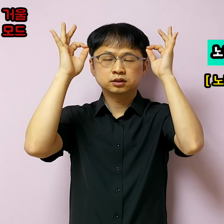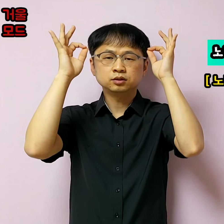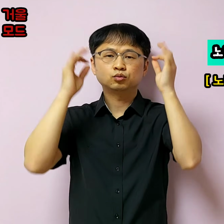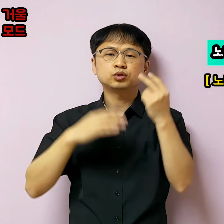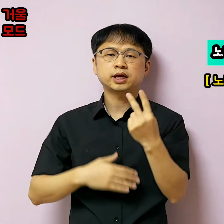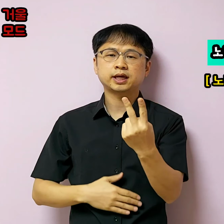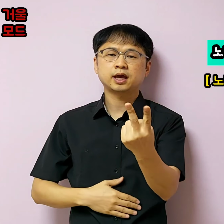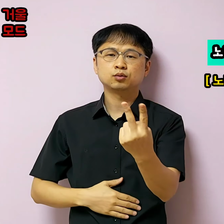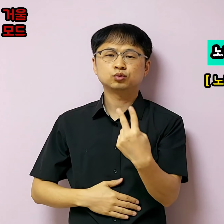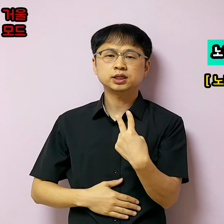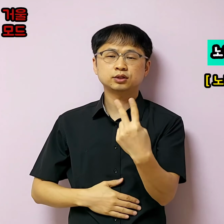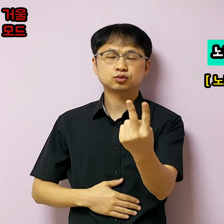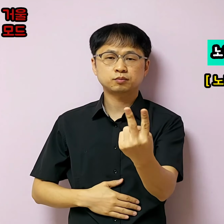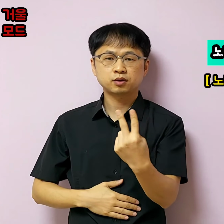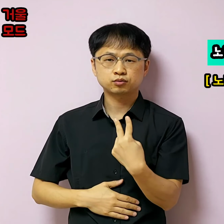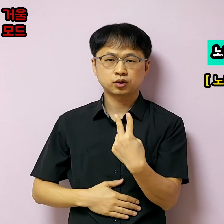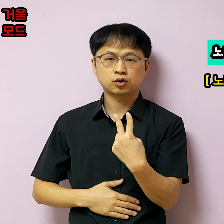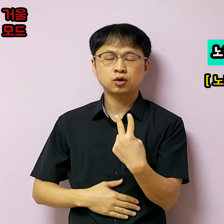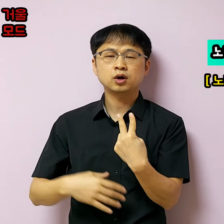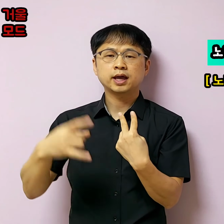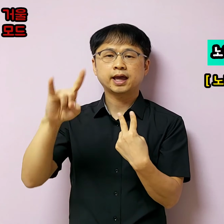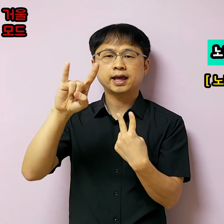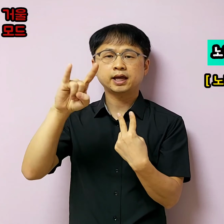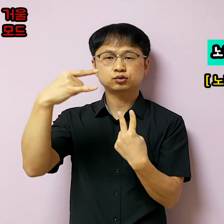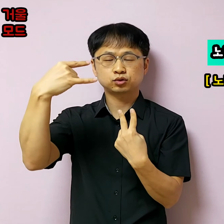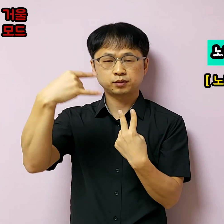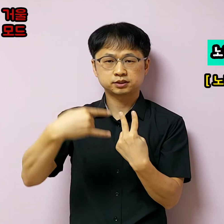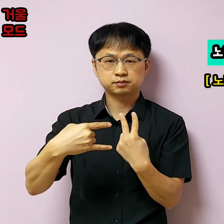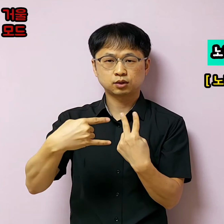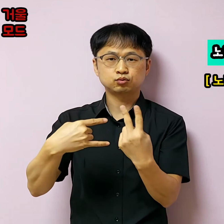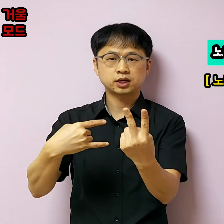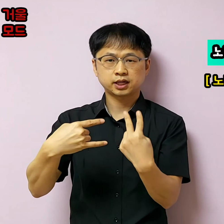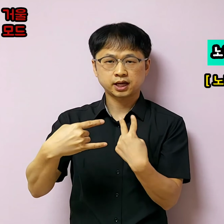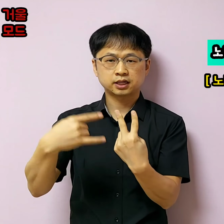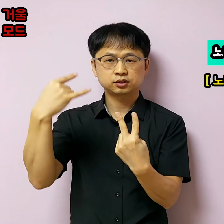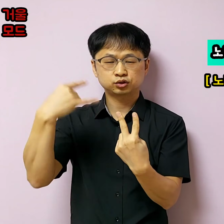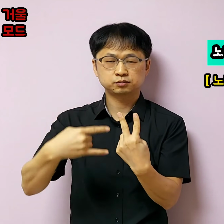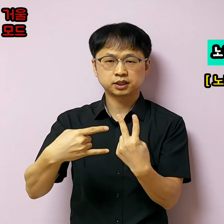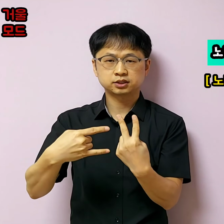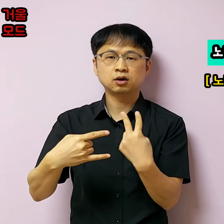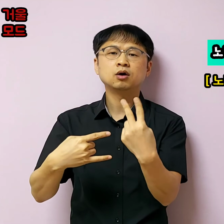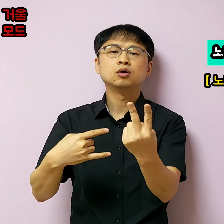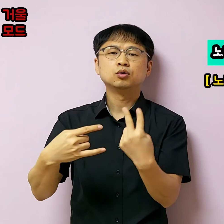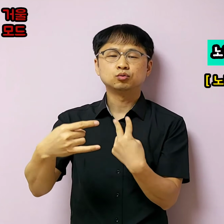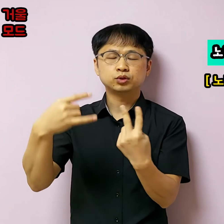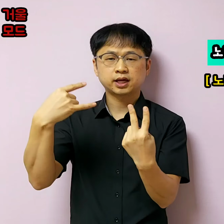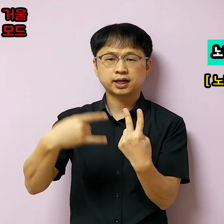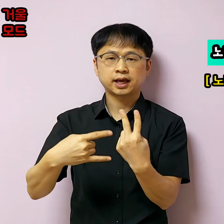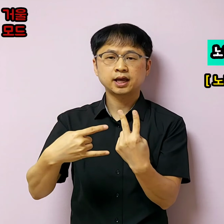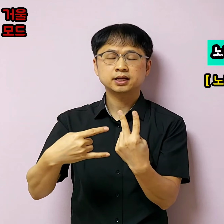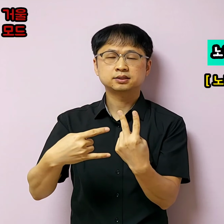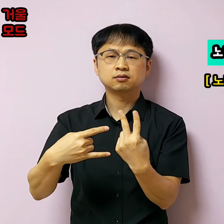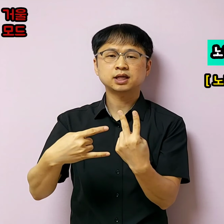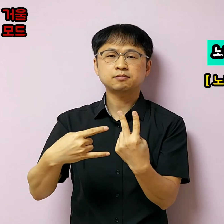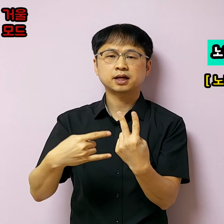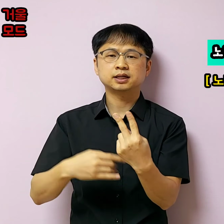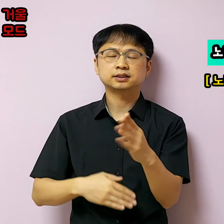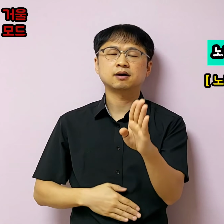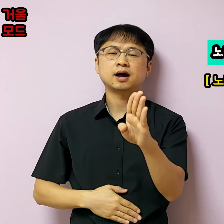노력은 우리에게, 우리라는 수어 배웠고요. 에게 수어도 배웠습니다. 우리에게 가르쳐 주시면 되죠. 우리에게 정답이 아니라서.